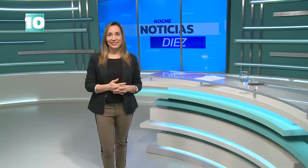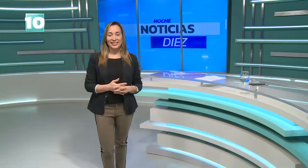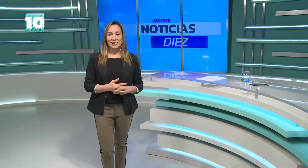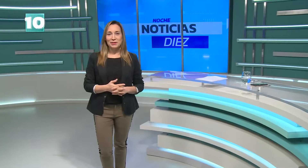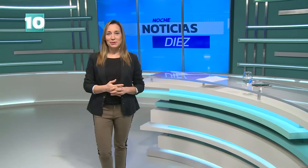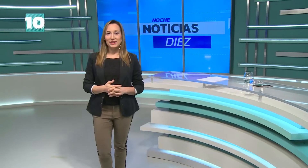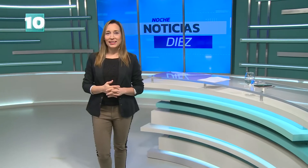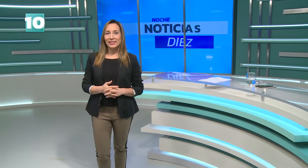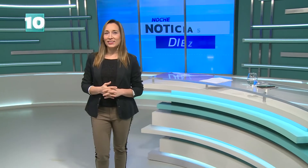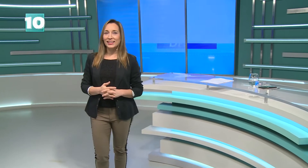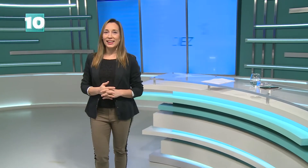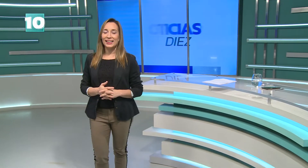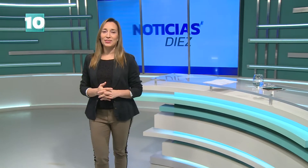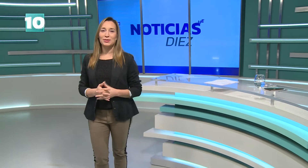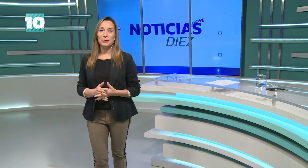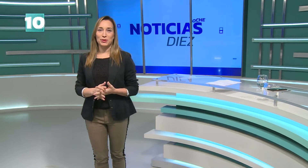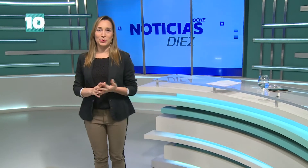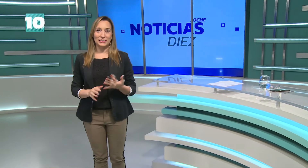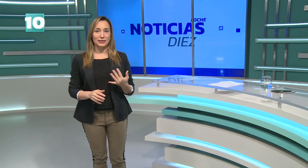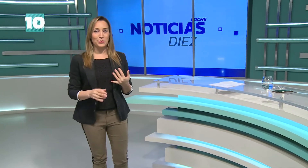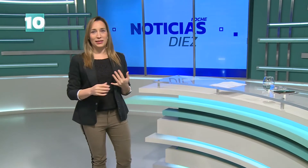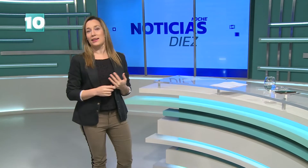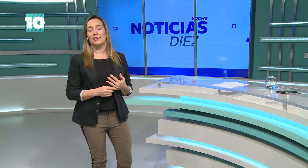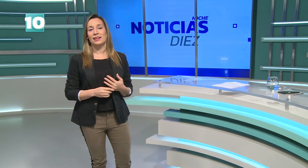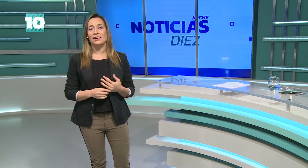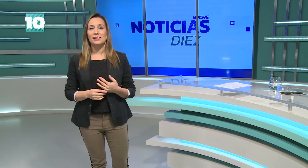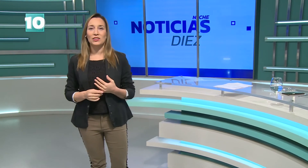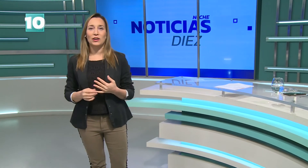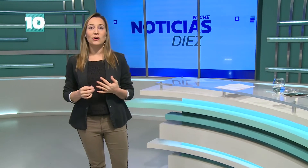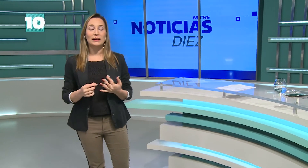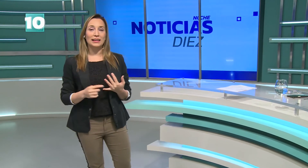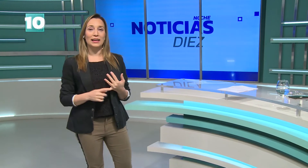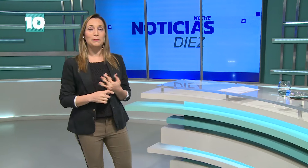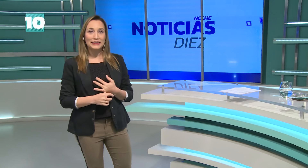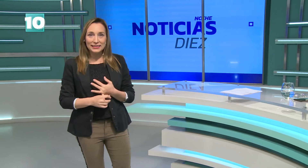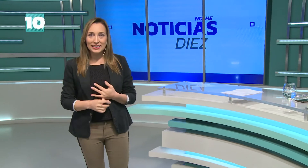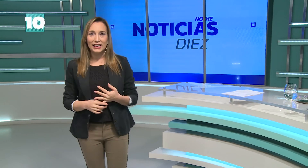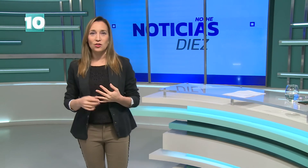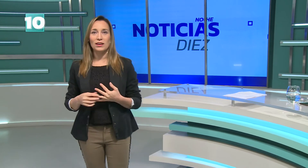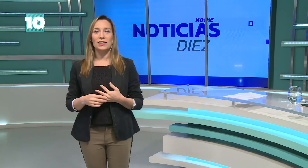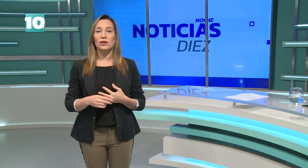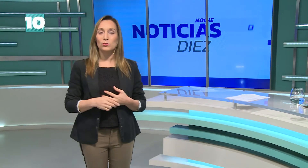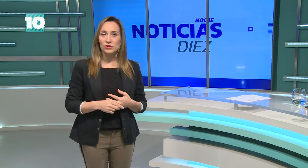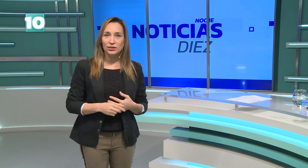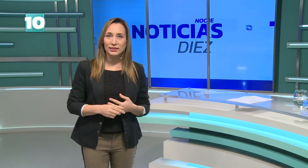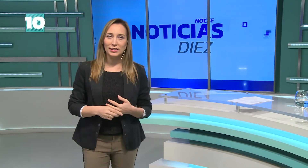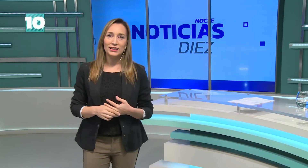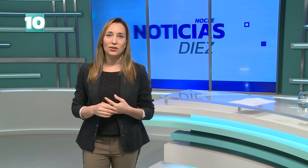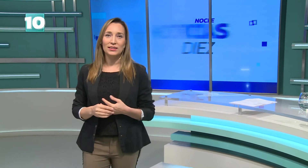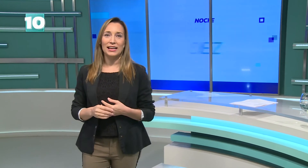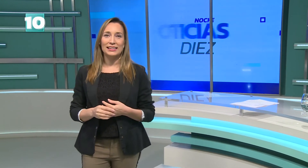Vamos a hablar ahora de un tema muy importante porque se relaciona con la empatía, con la inclusión y con las